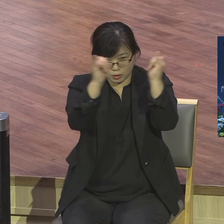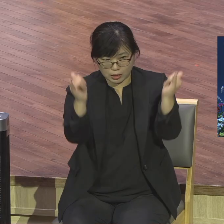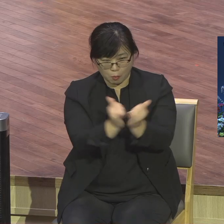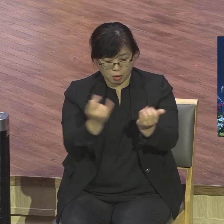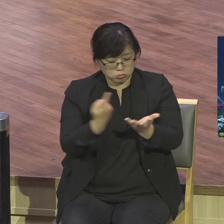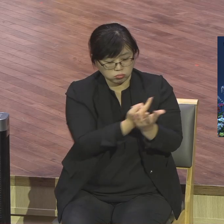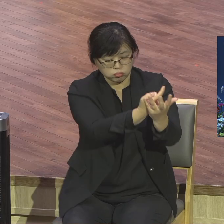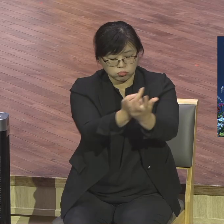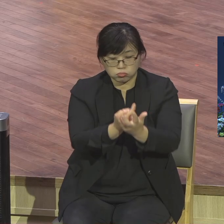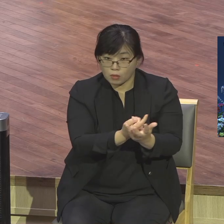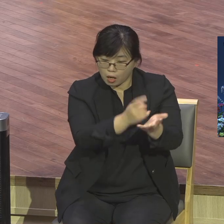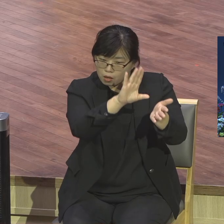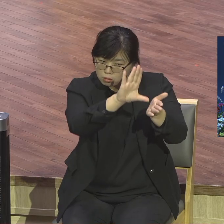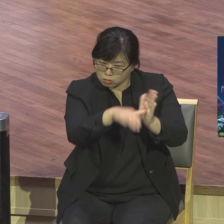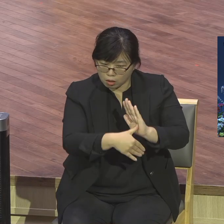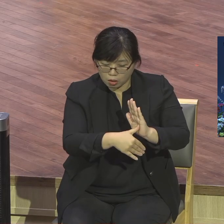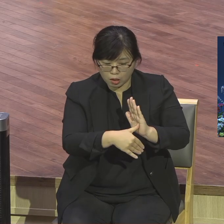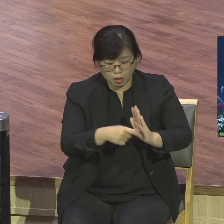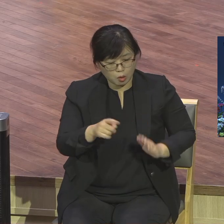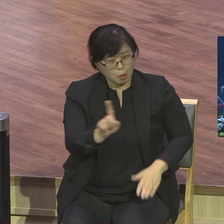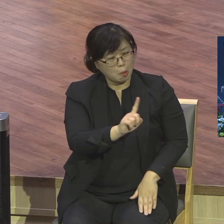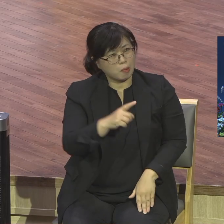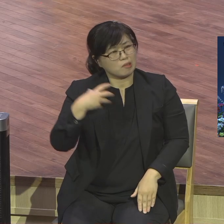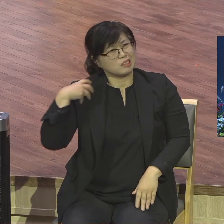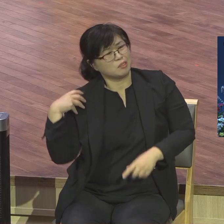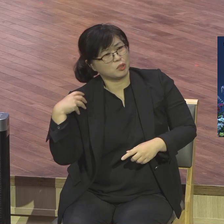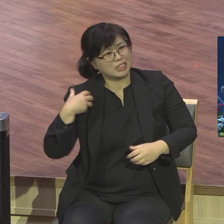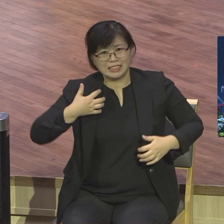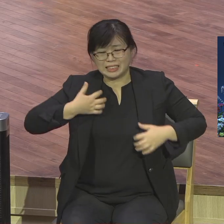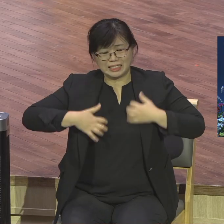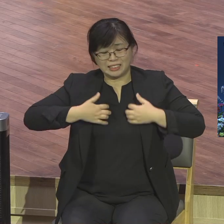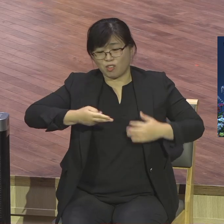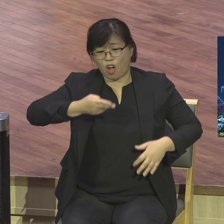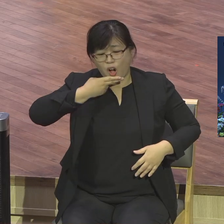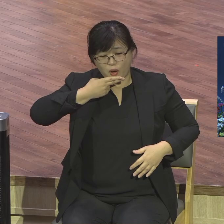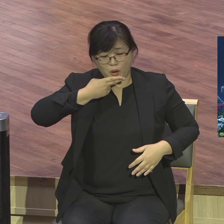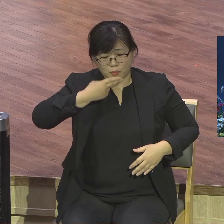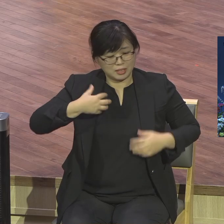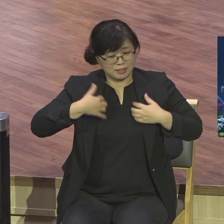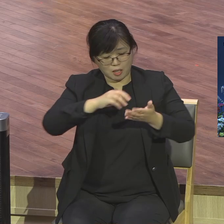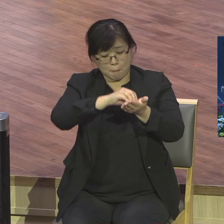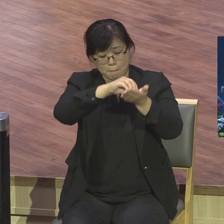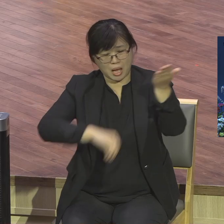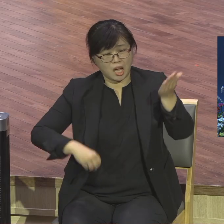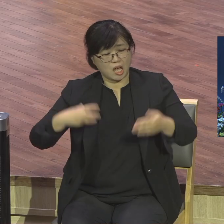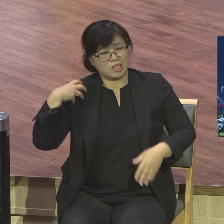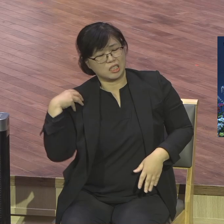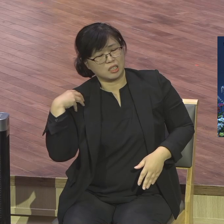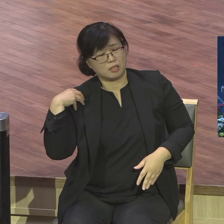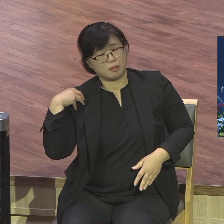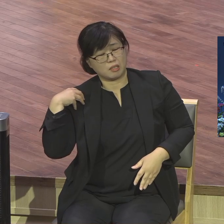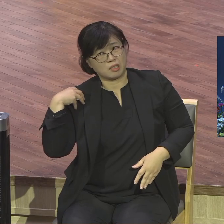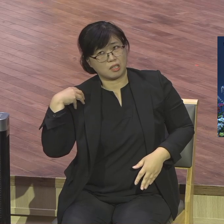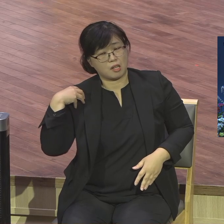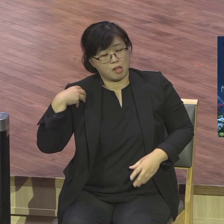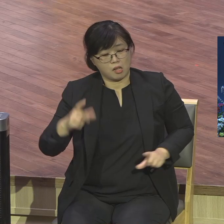이런 생활 속에서 의무감으로 한다고 하면 매일매일이 많이 힘들겠죠. 의무감으로 하면